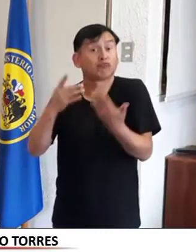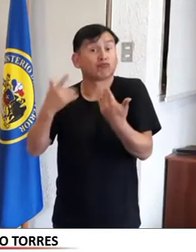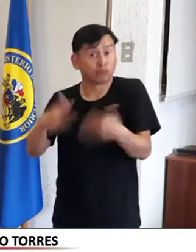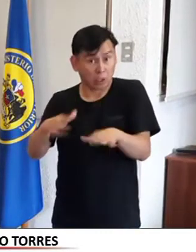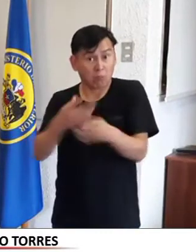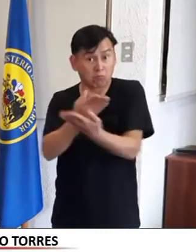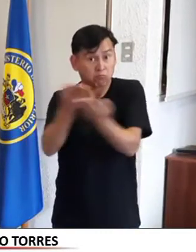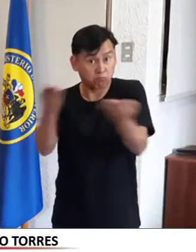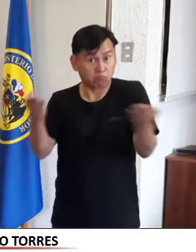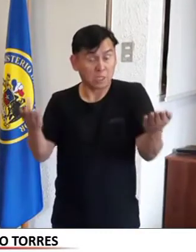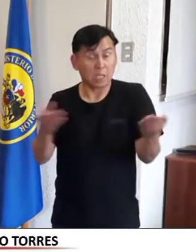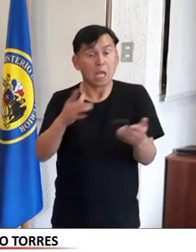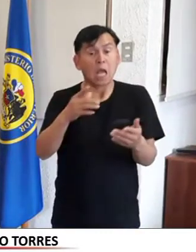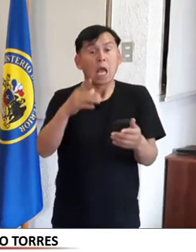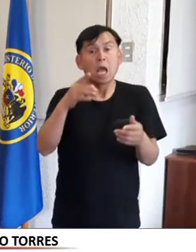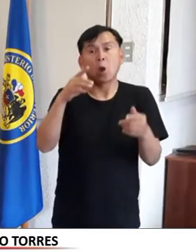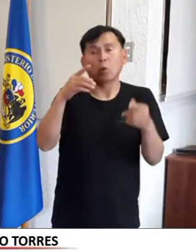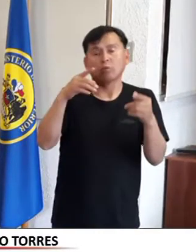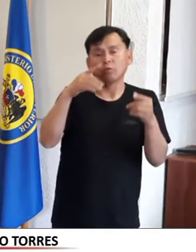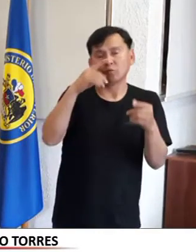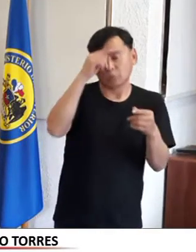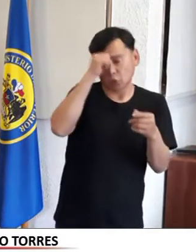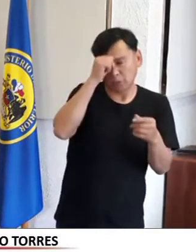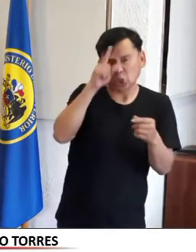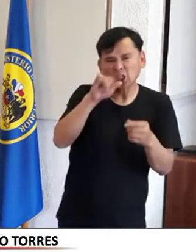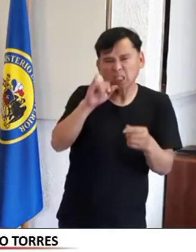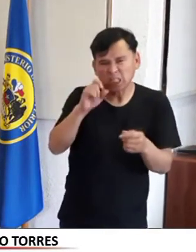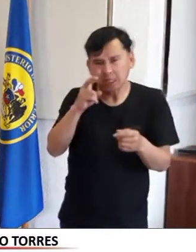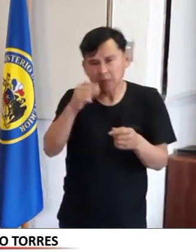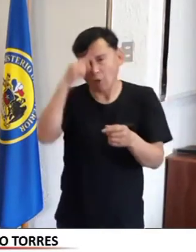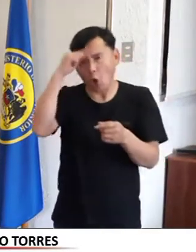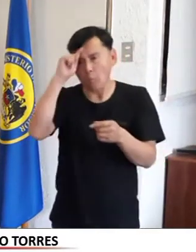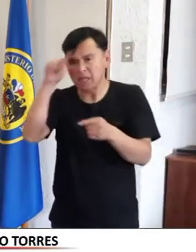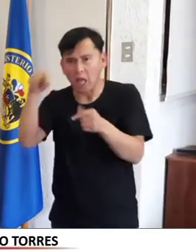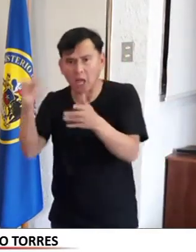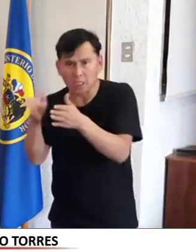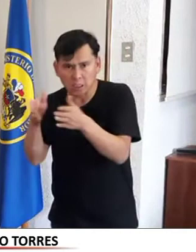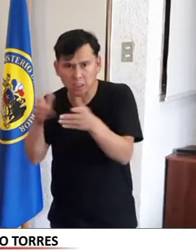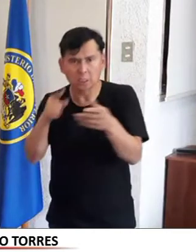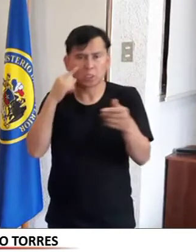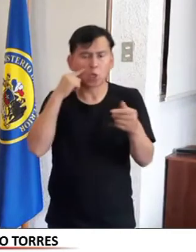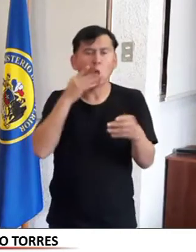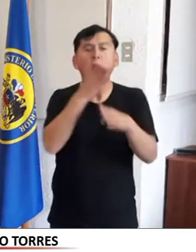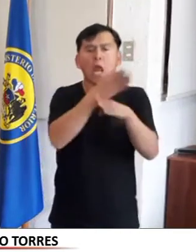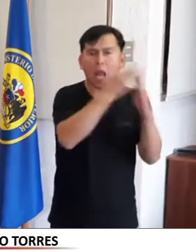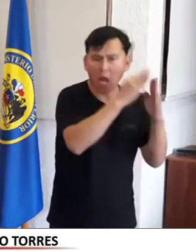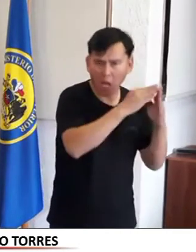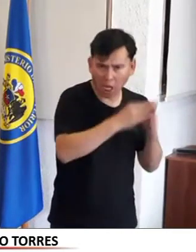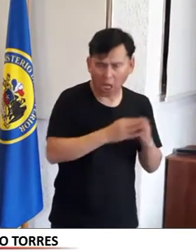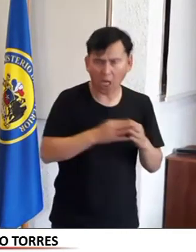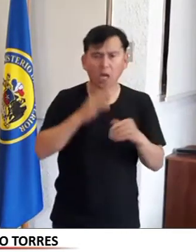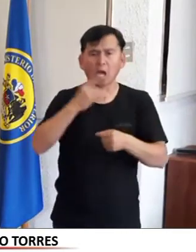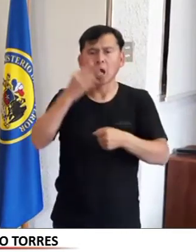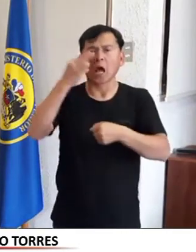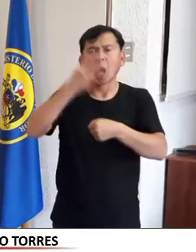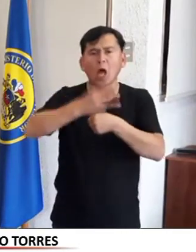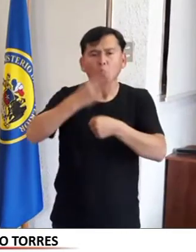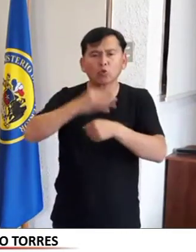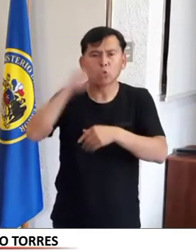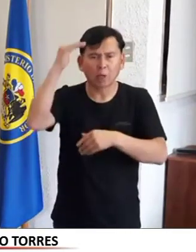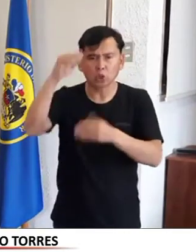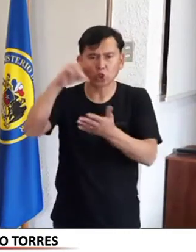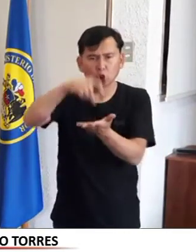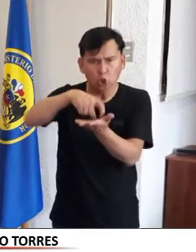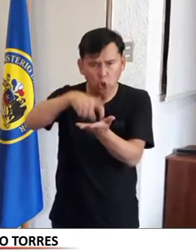estado dispuestos, Alejandro Gutiérrez, Víctor Domingo Silva, el Hospital Regional Coyhaique, a domicilio, en club de adultos mayor, en